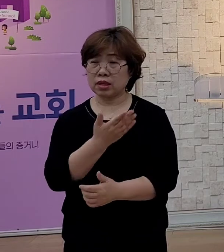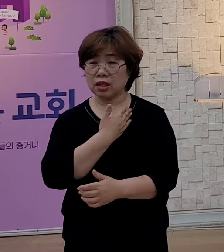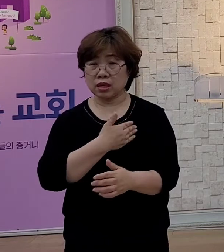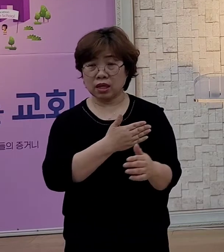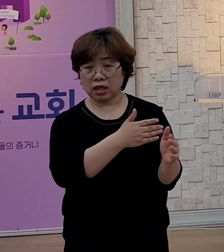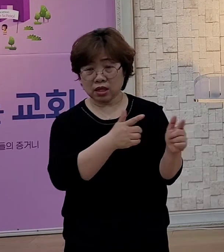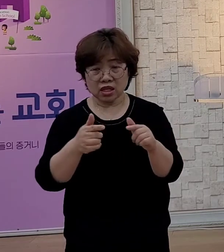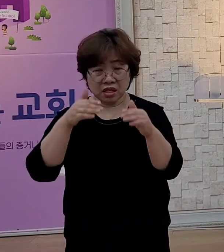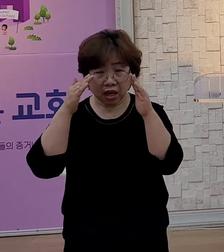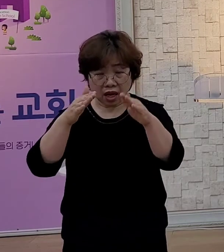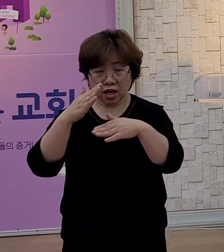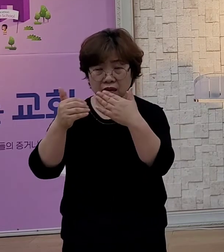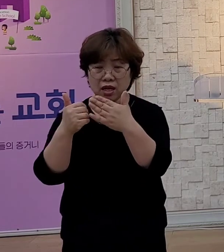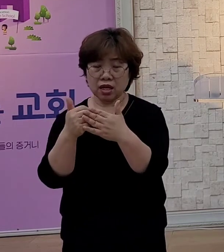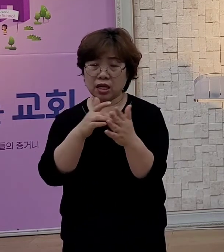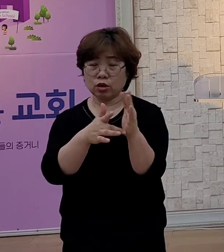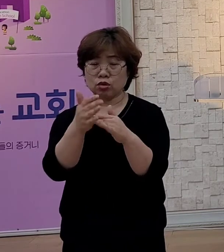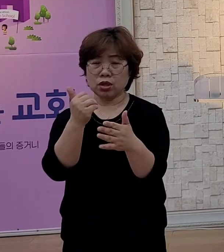그